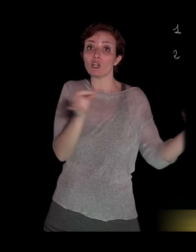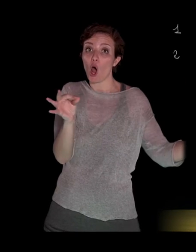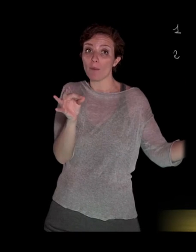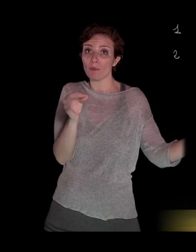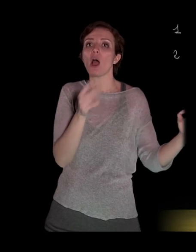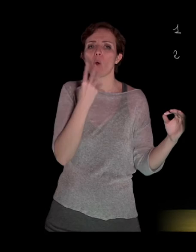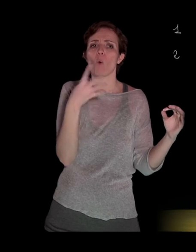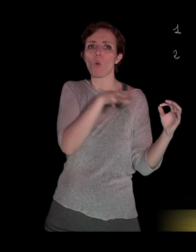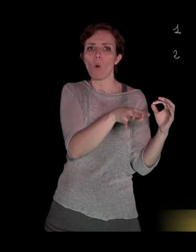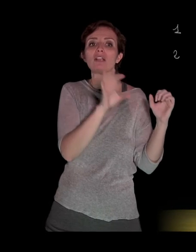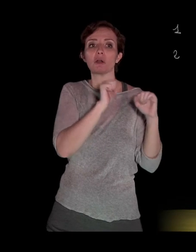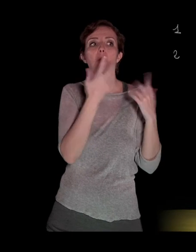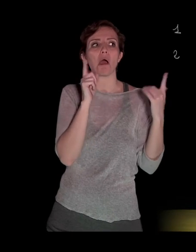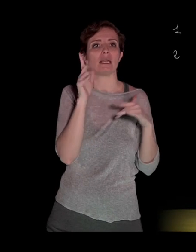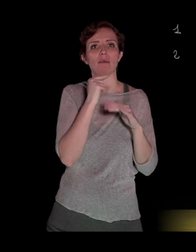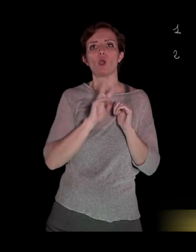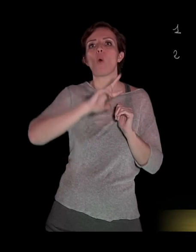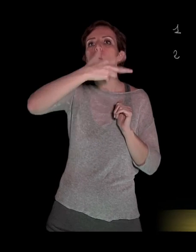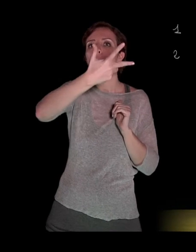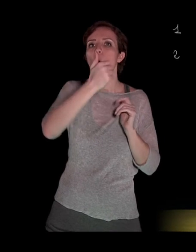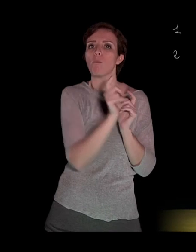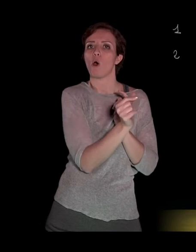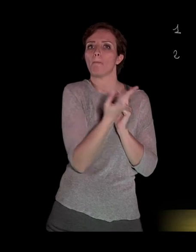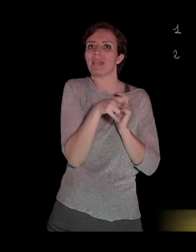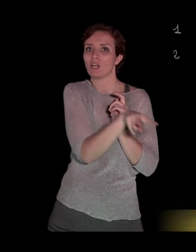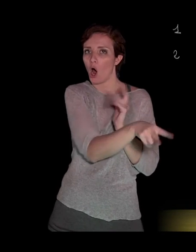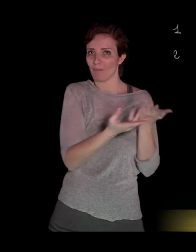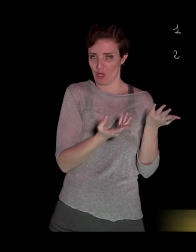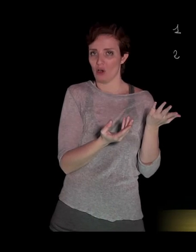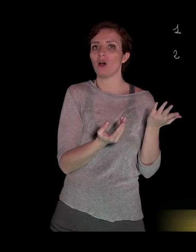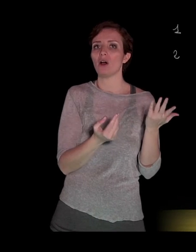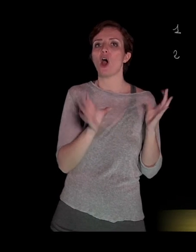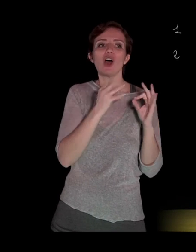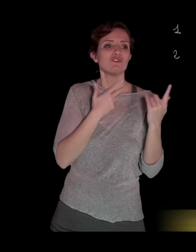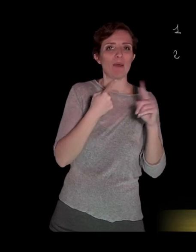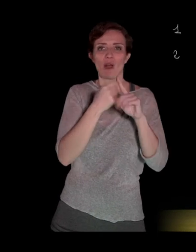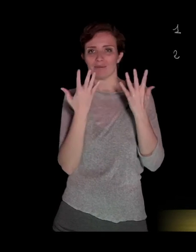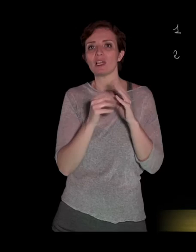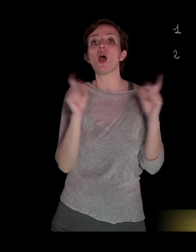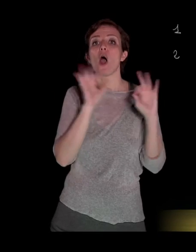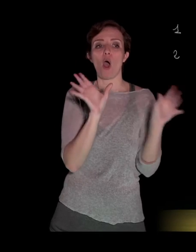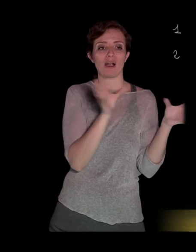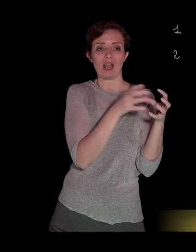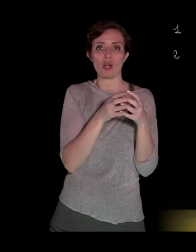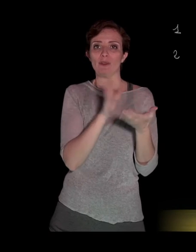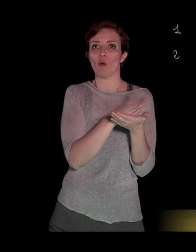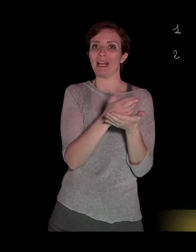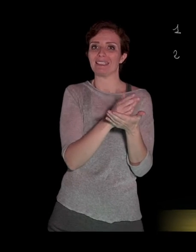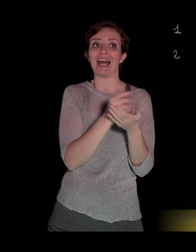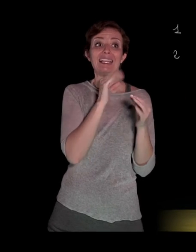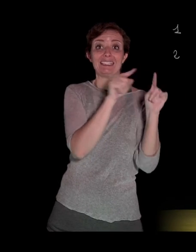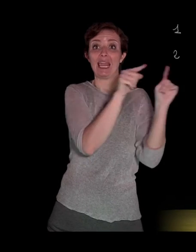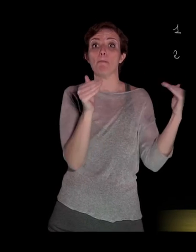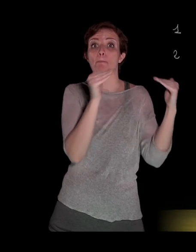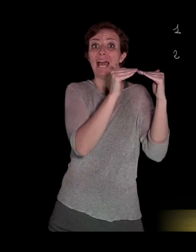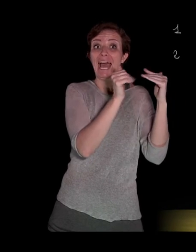cubo di un binomio per esempio se ci sono almeno due cubi e i du e i tripli prodotti oppure un raccoglimento parziale essendo un numero pari di termini sei